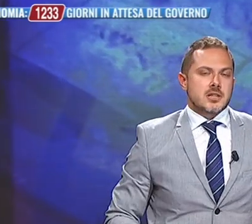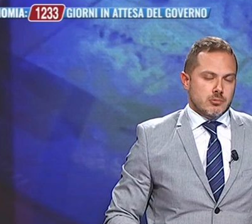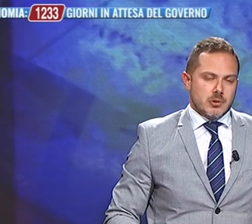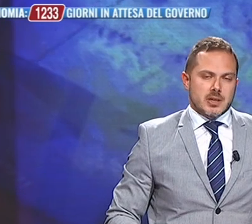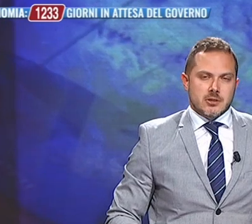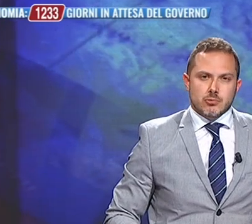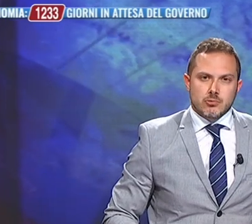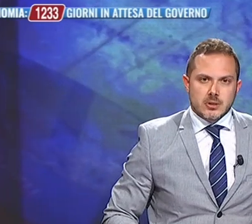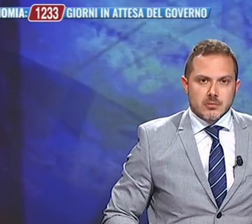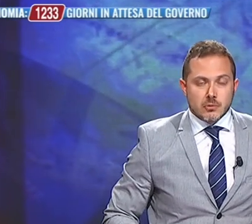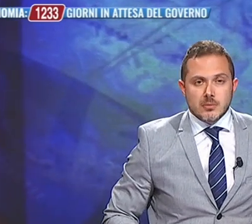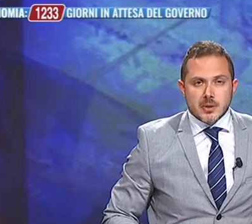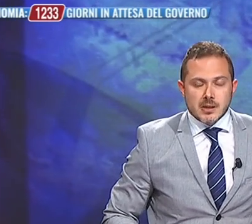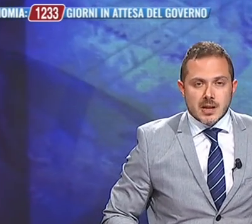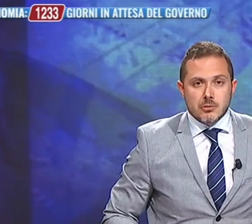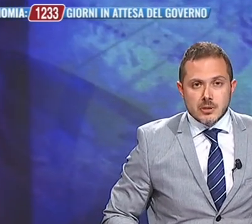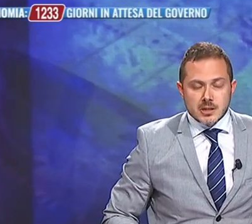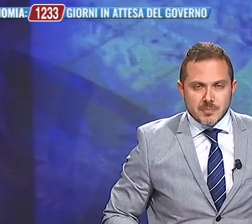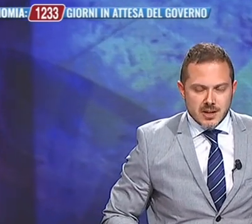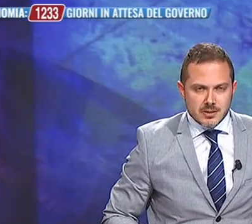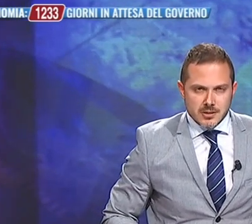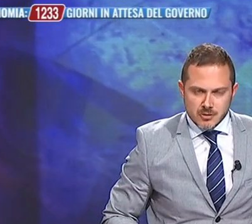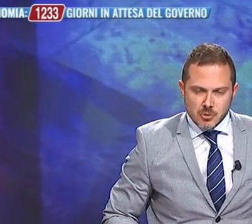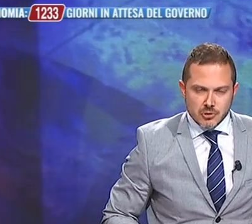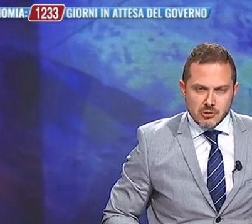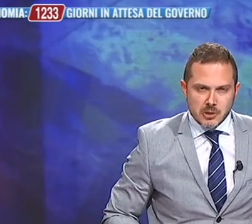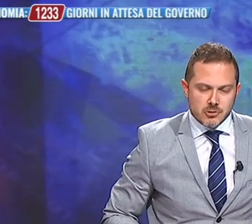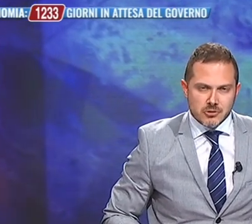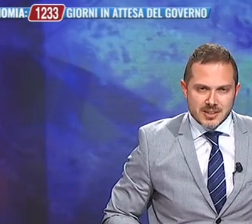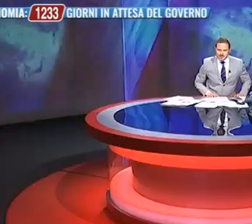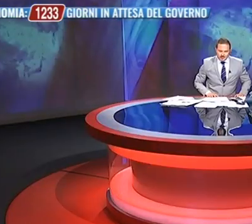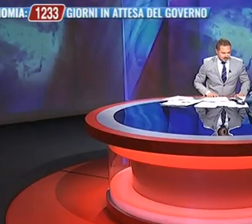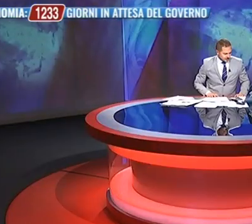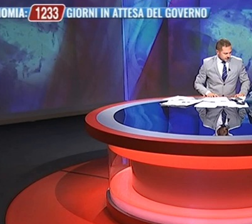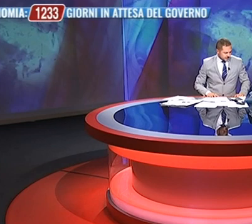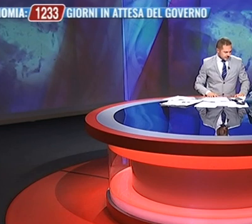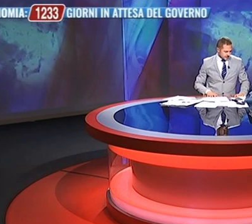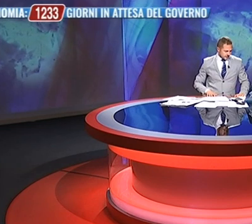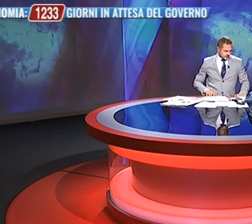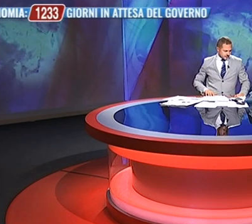regia, saluto e ringrazio tutti voi per la cortesia. Attenzione, buon proseguimento di giornata.